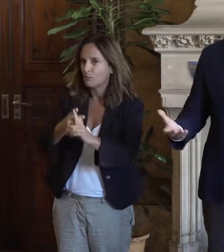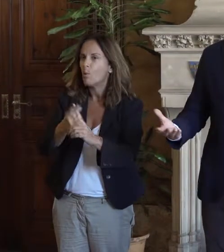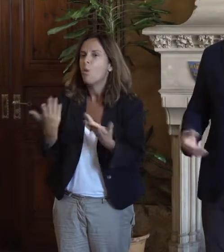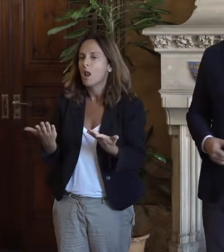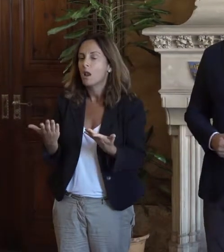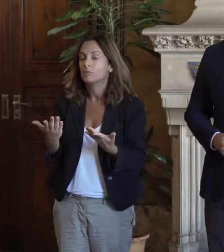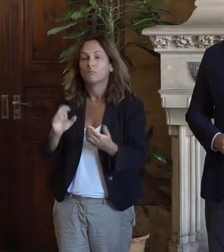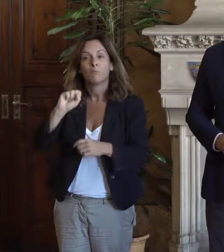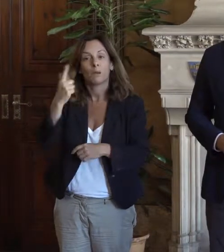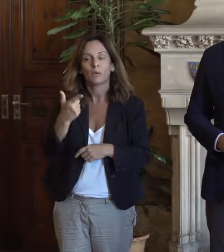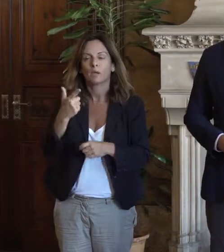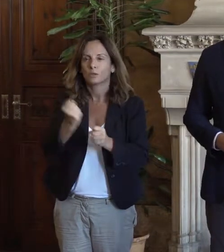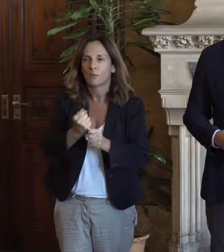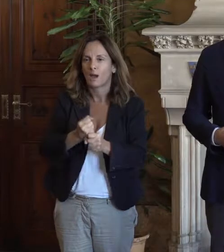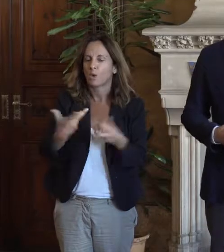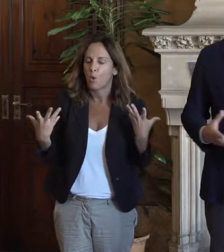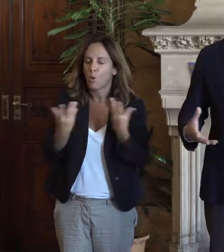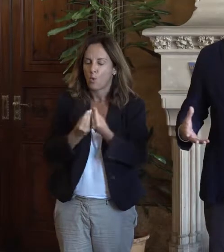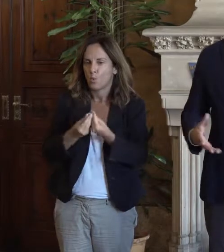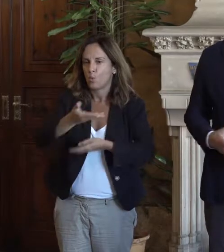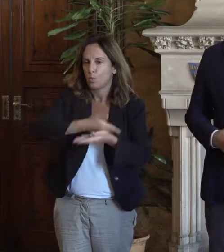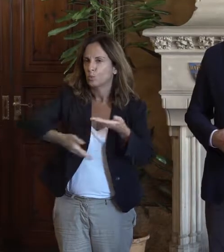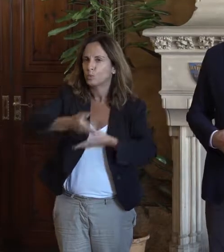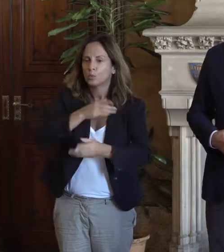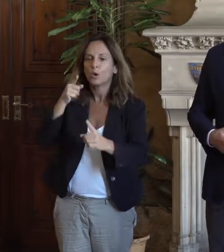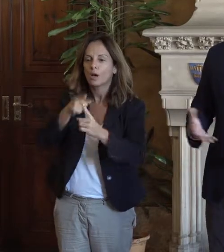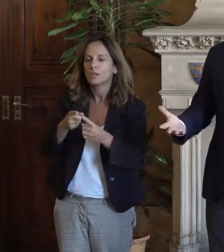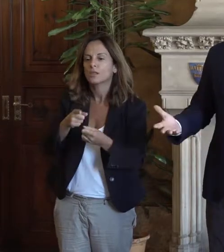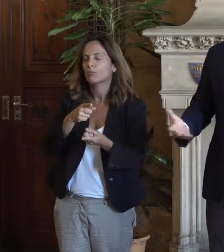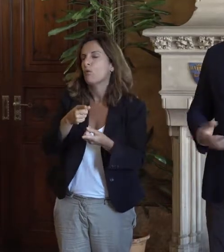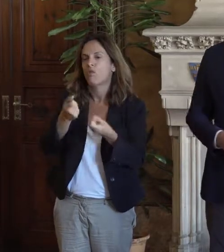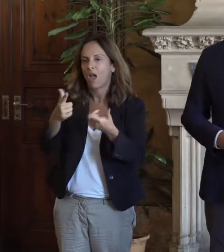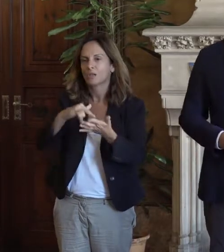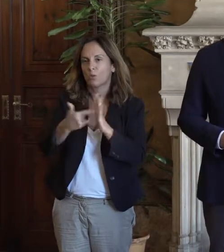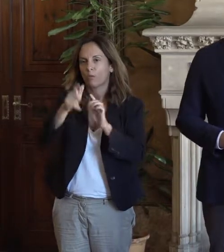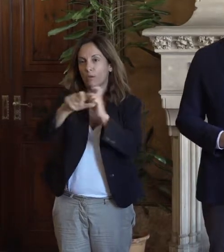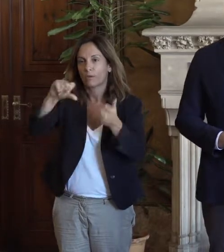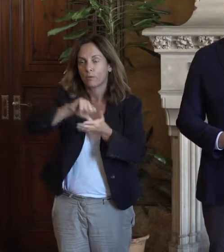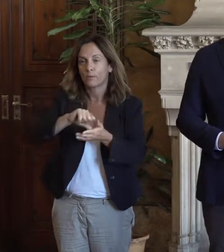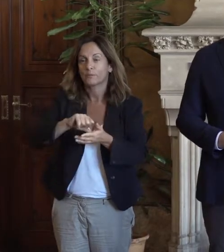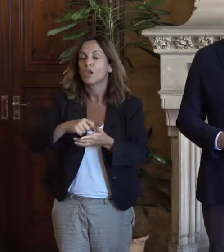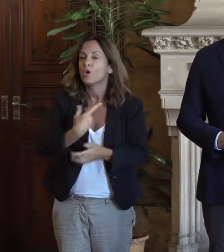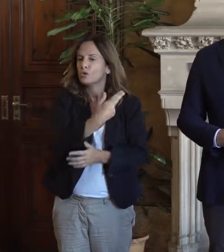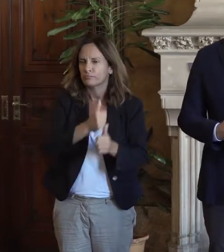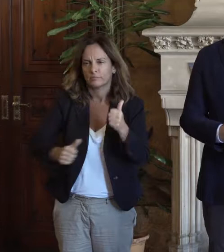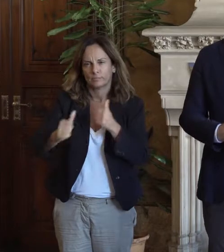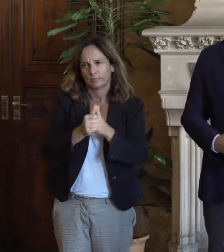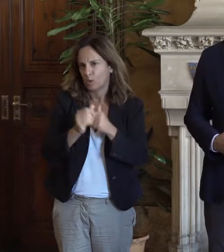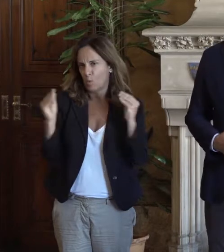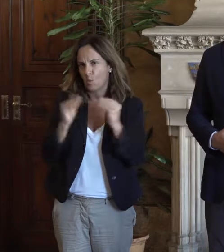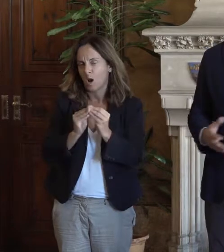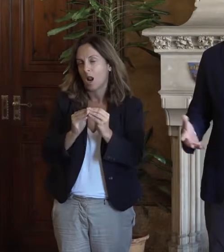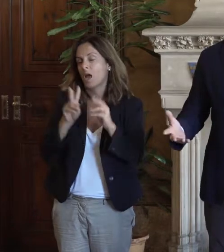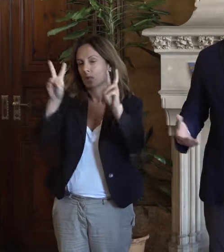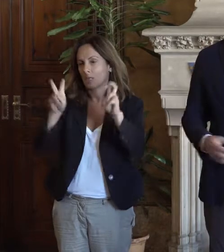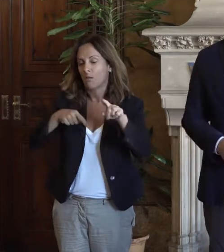donar solucions a la ciutadania i tenim dues grans prioritats. Per una part està la mobilitat i aquí sí que una aposta